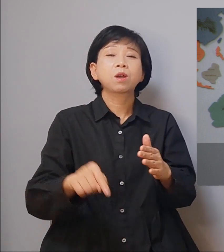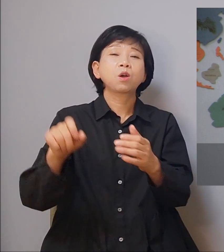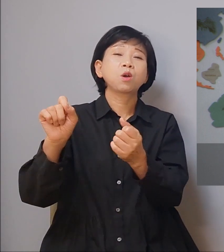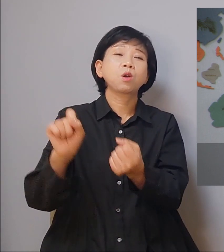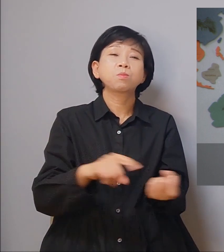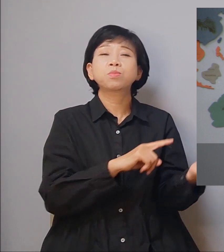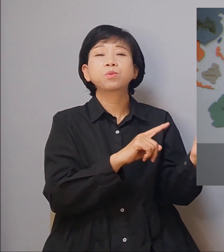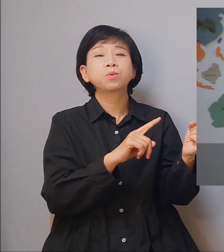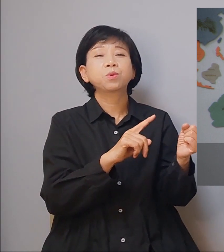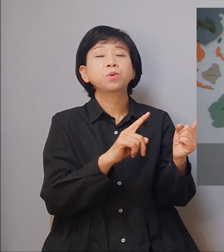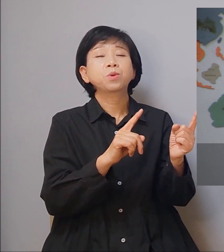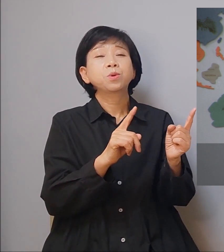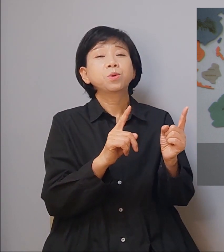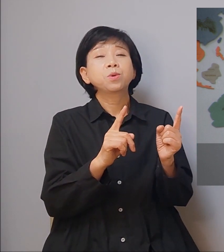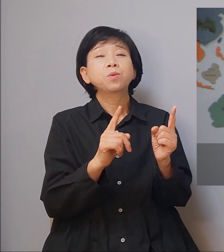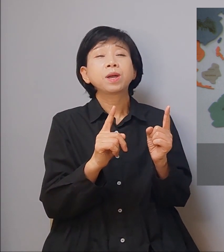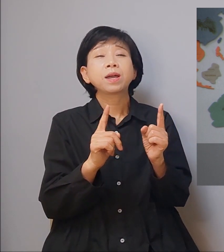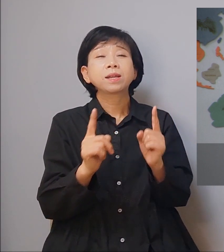죽음에서